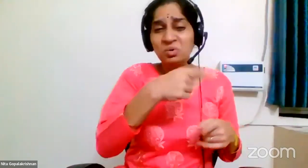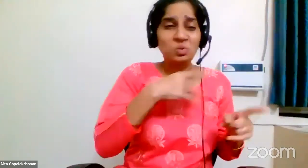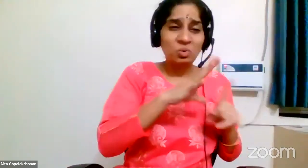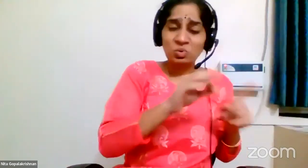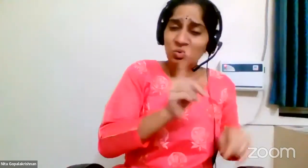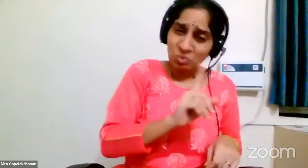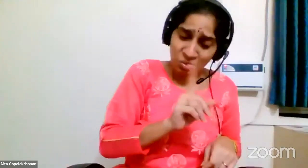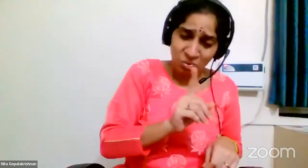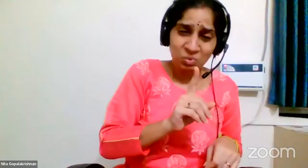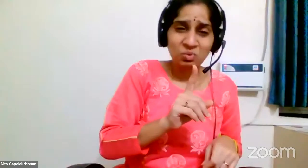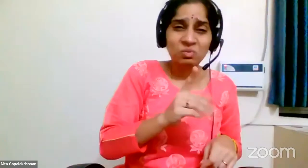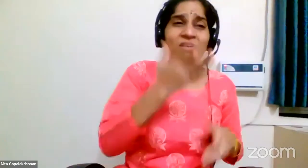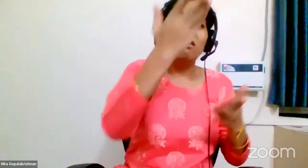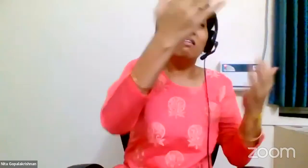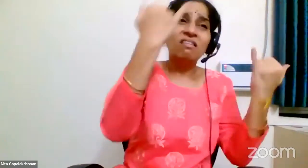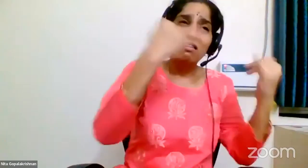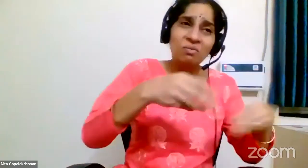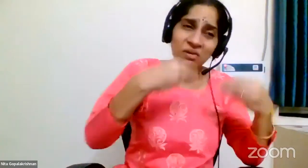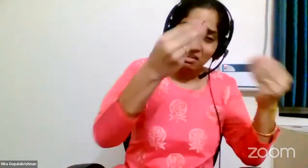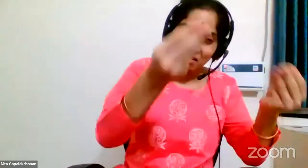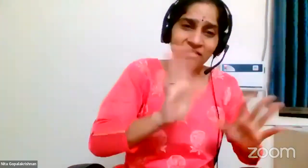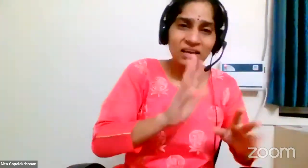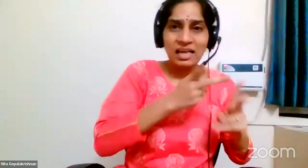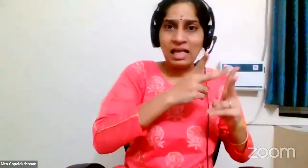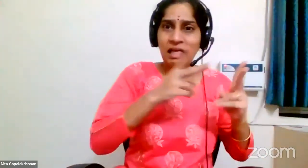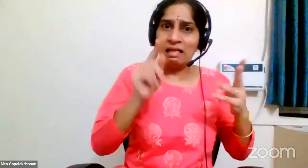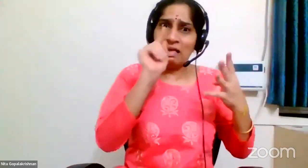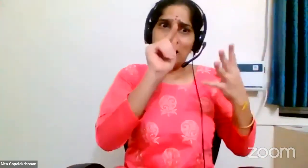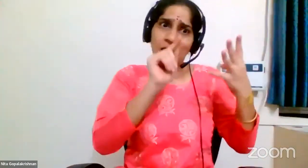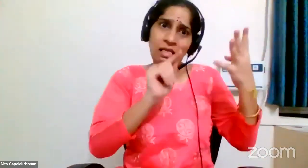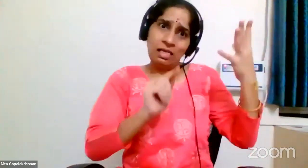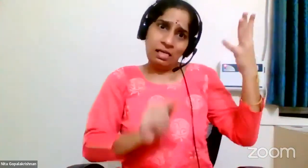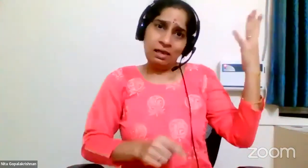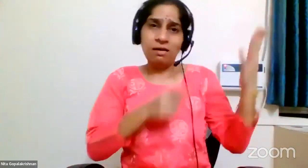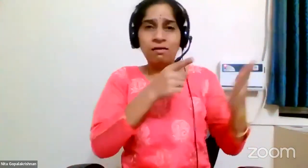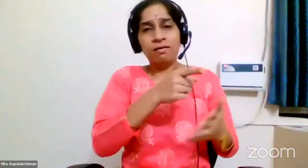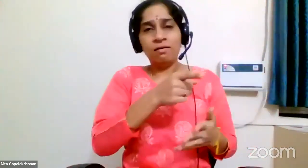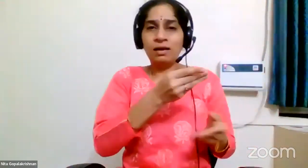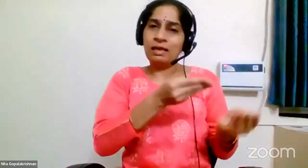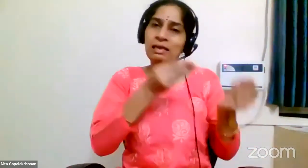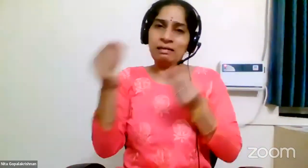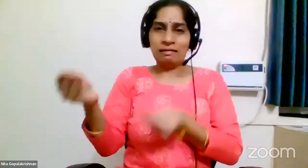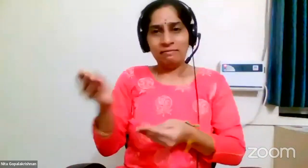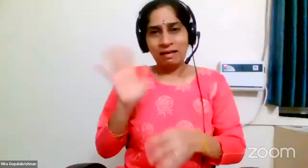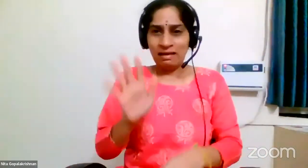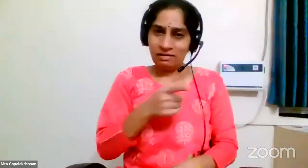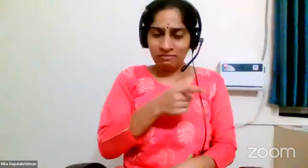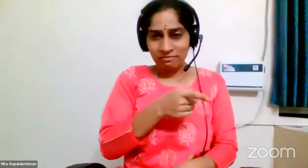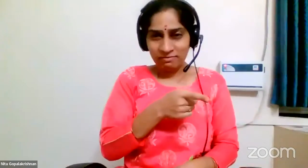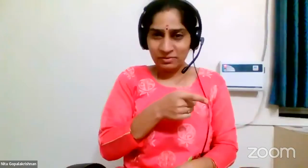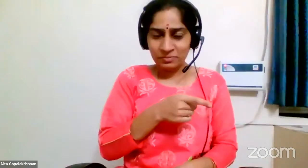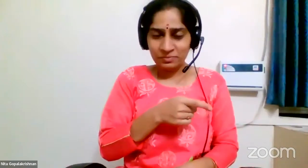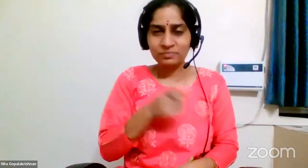सामने अर्जुन ने रखे थे। तो इसलिए भगवान बता रहे हैं ज्यादा बुद्धिमान बनने की आवश्यकता नहीं है।